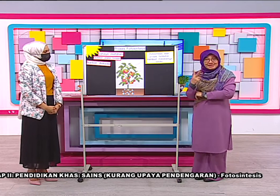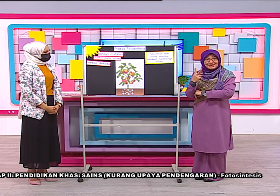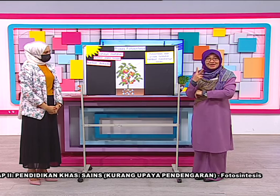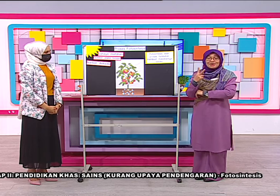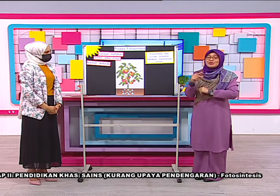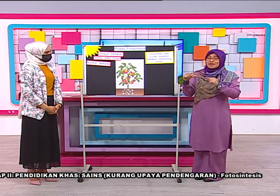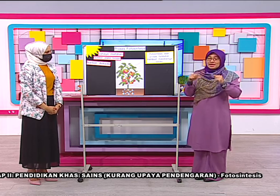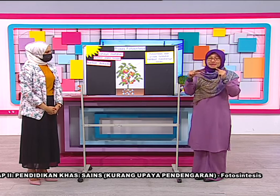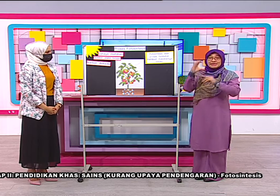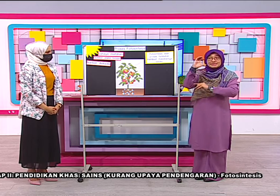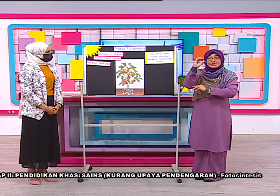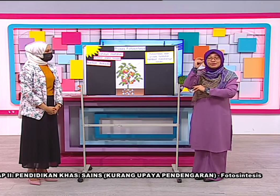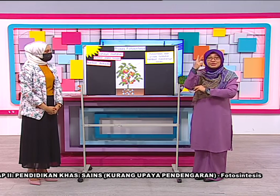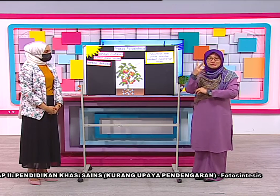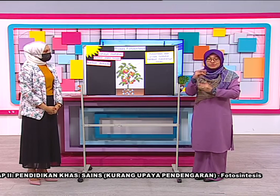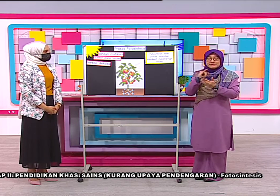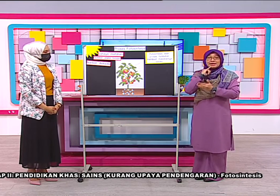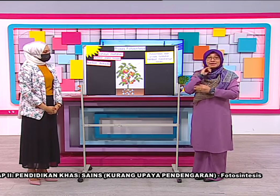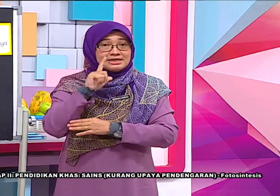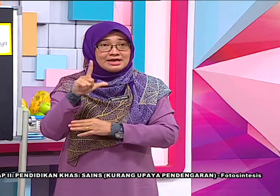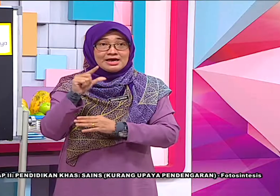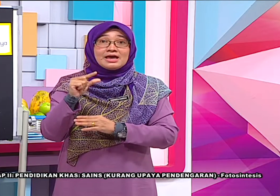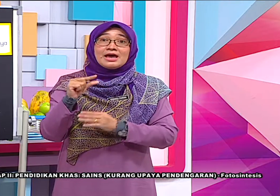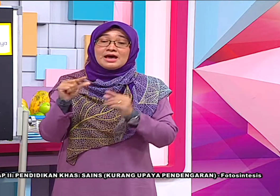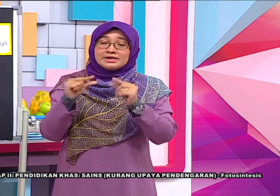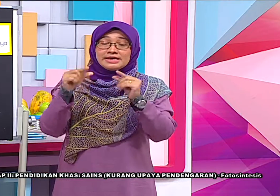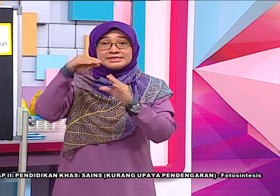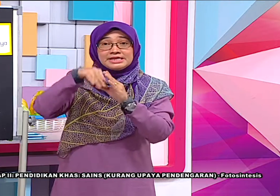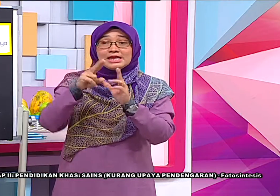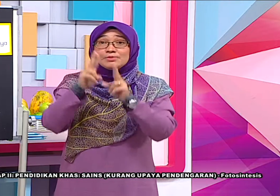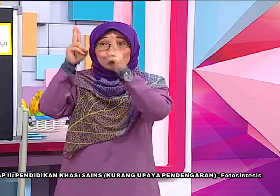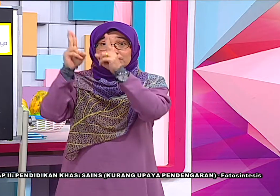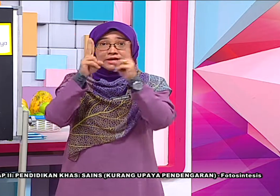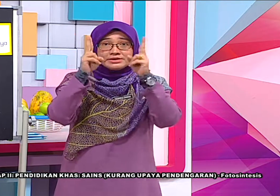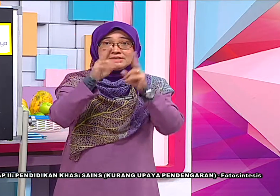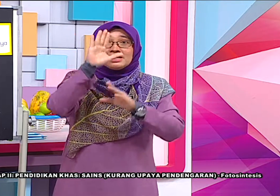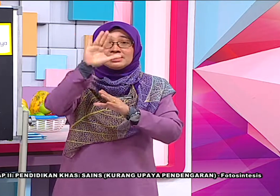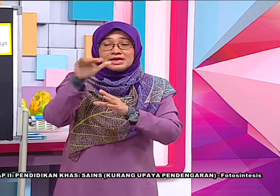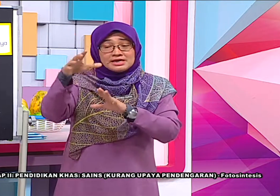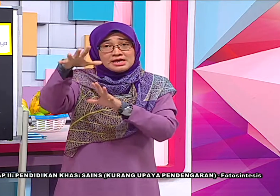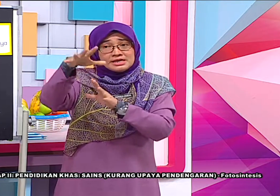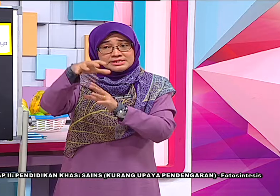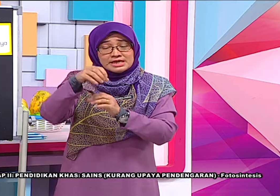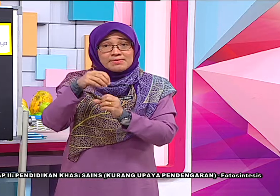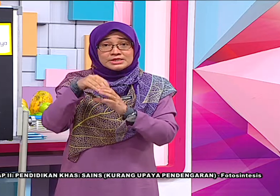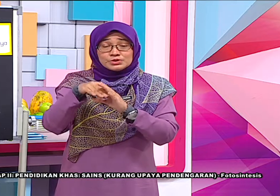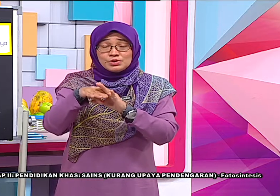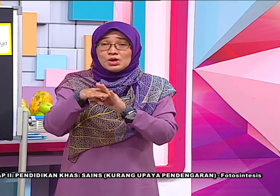Oke Jes karbondioksida Iyalah ages dalam udara yang diserap masuk